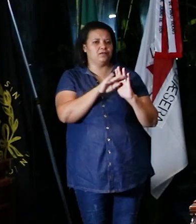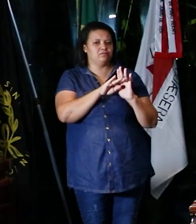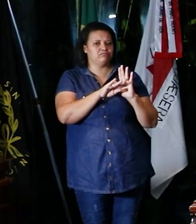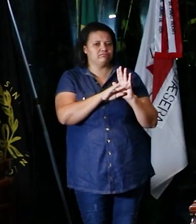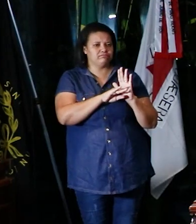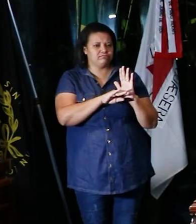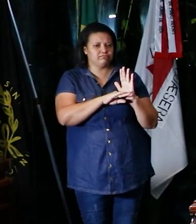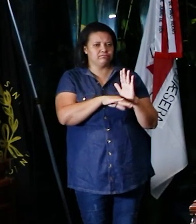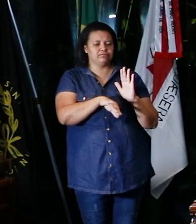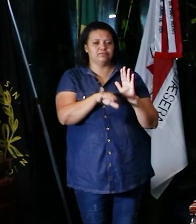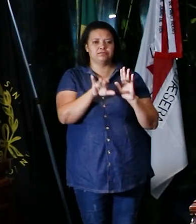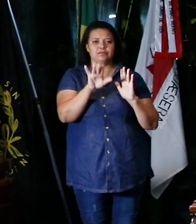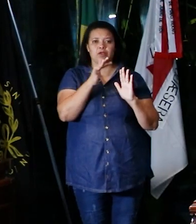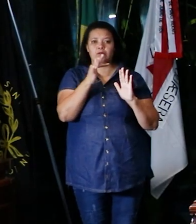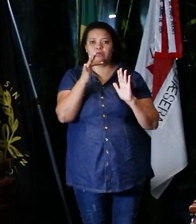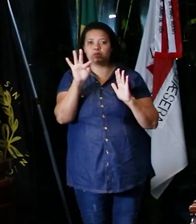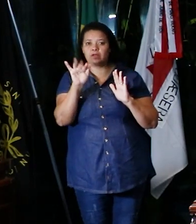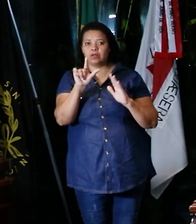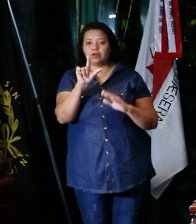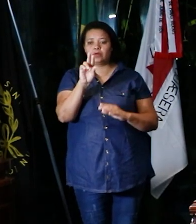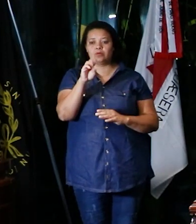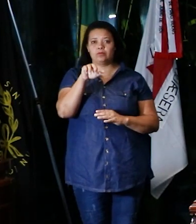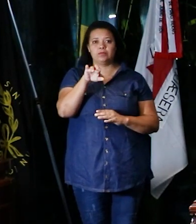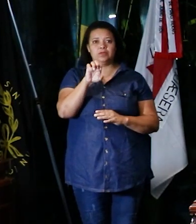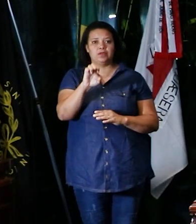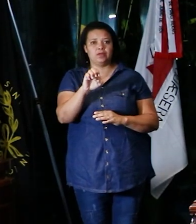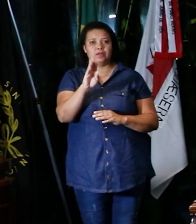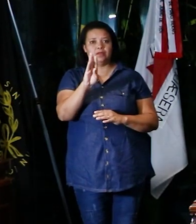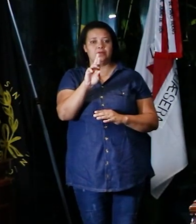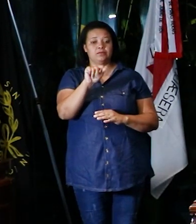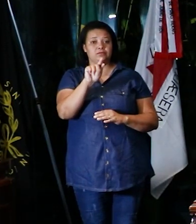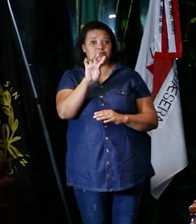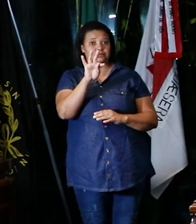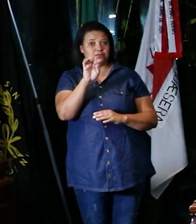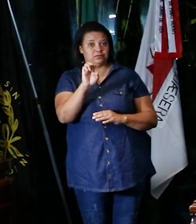Lloyd, Lumière, Brigitte Bardot,